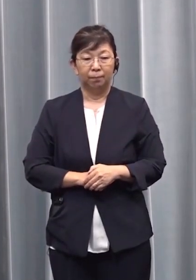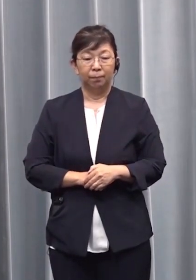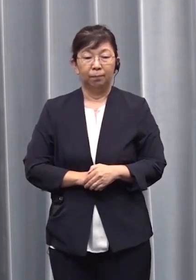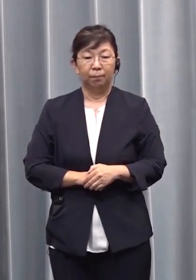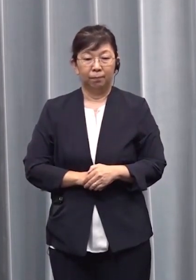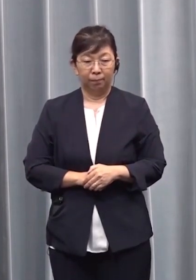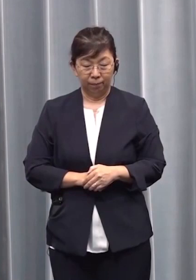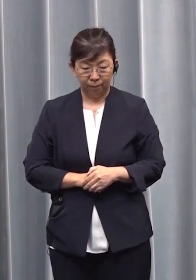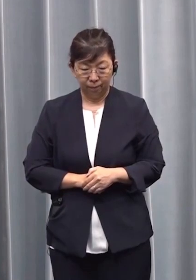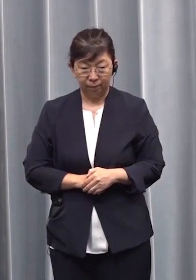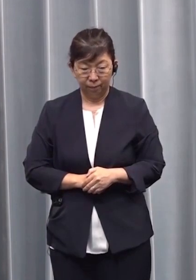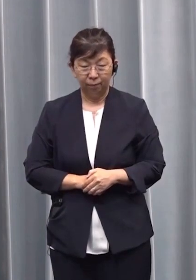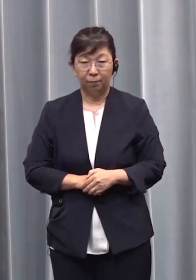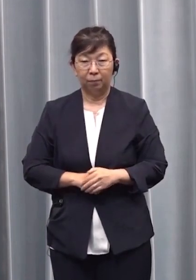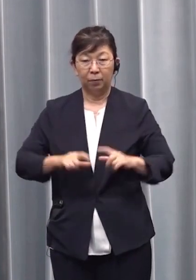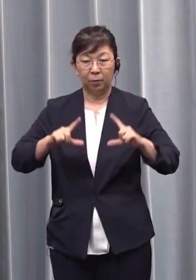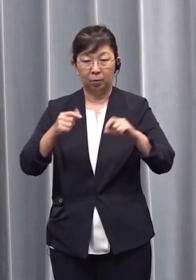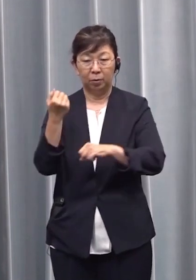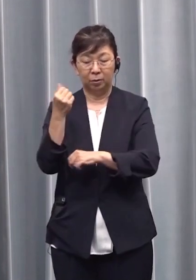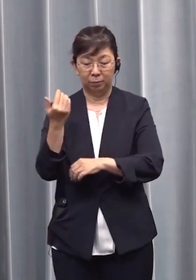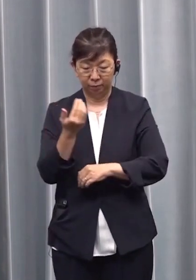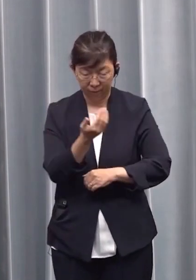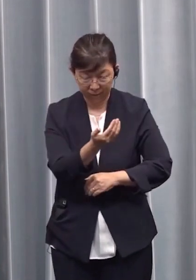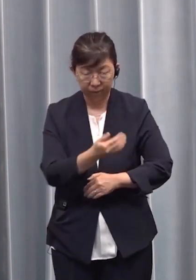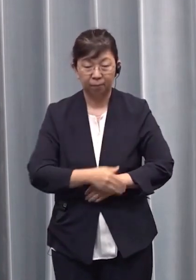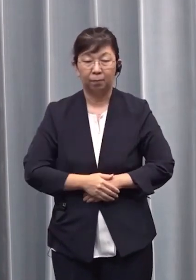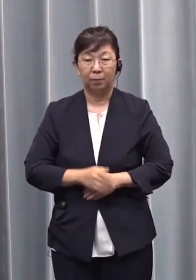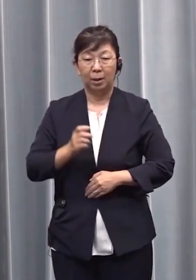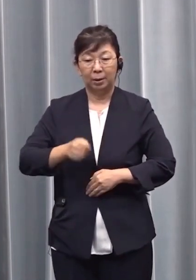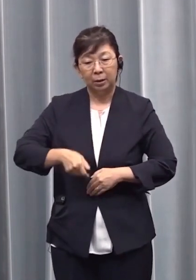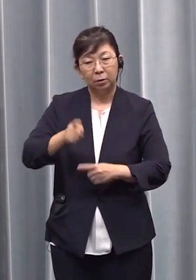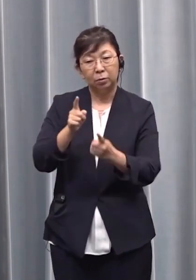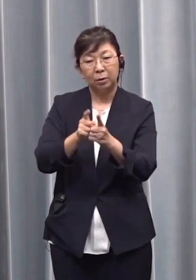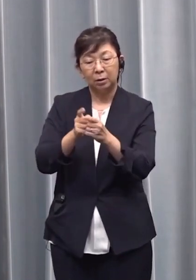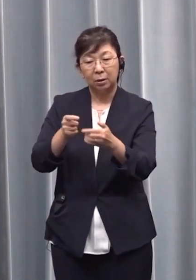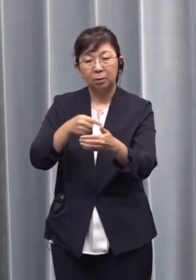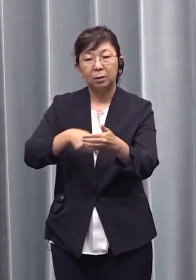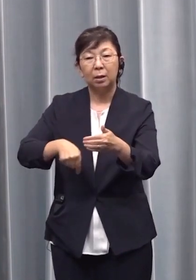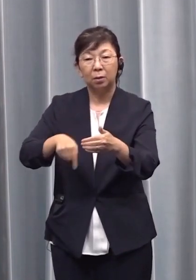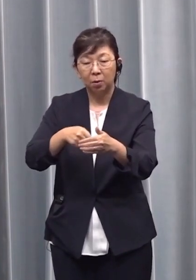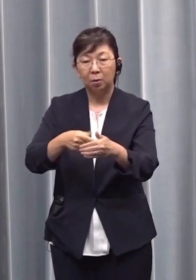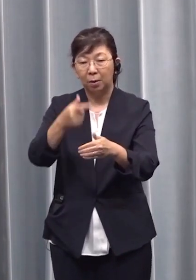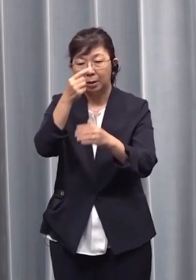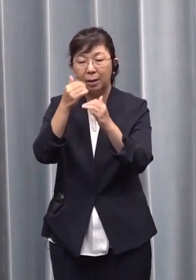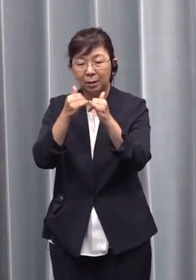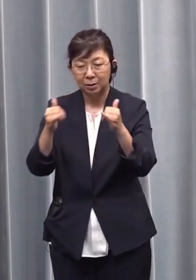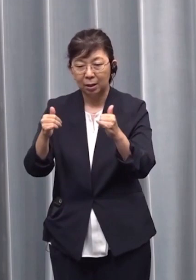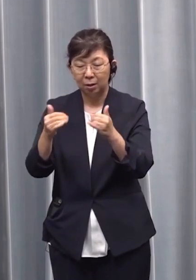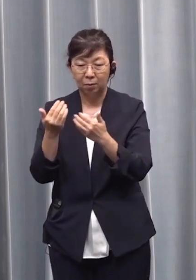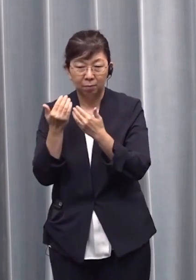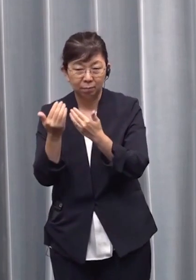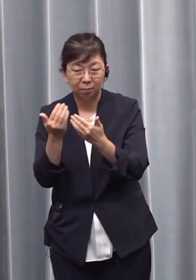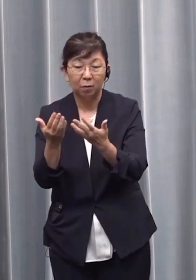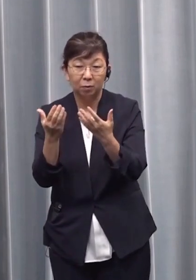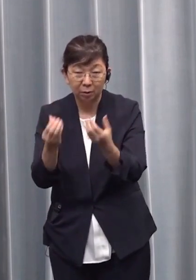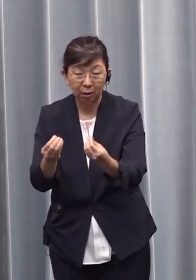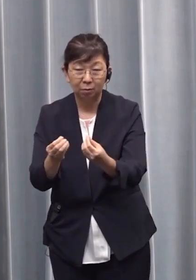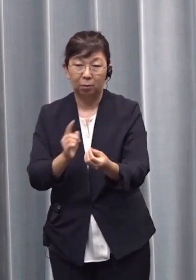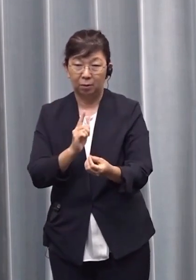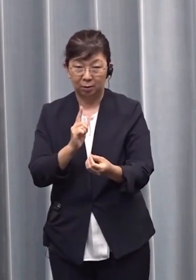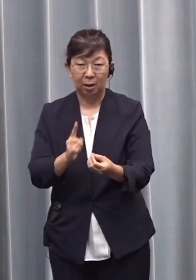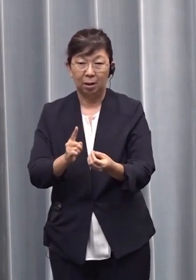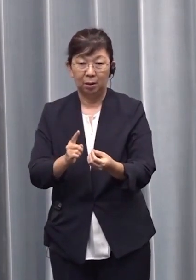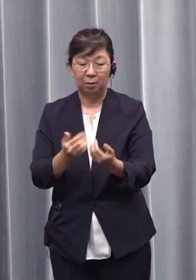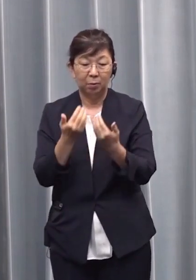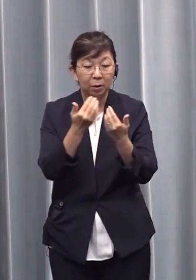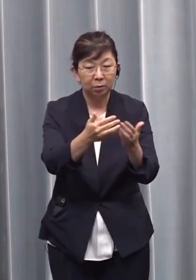はい、 はい、東京望月です。緊急対策パッケージですでに一部の被害者を聞いたというご回答でした。そうでなく、まだ